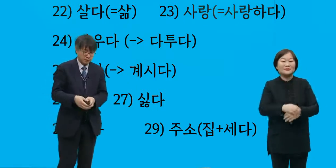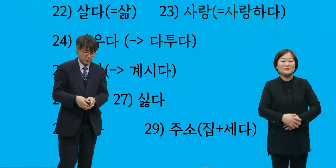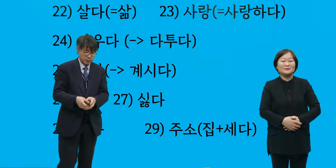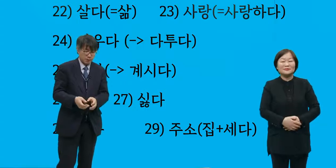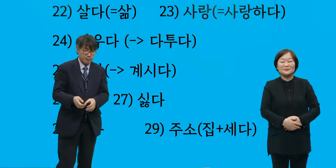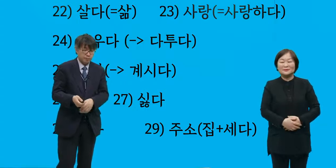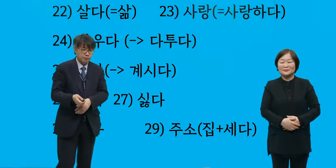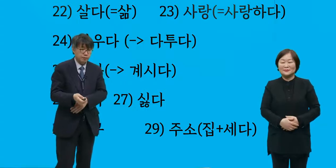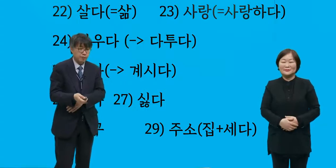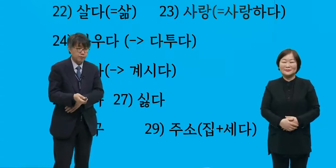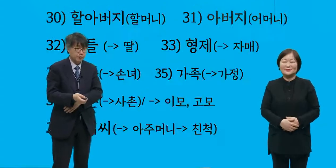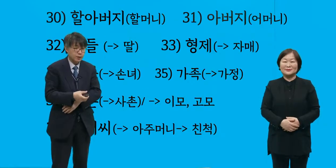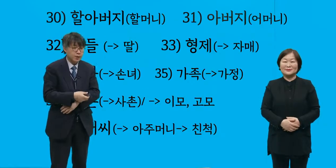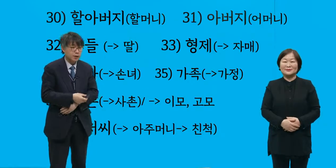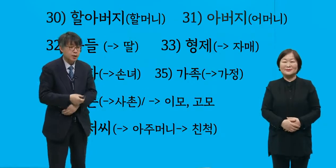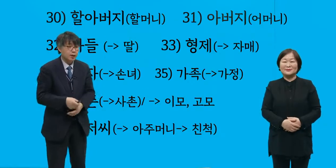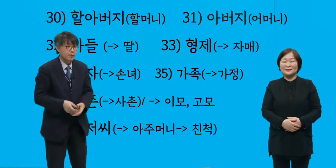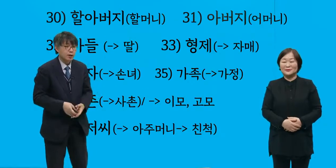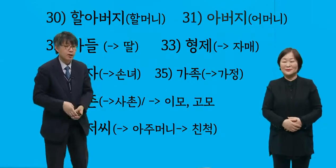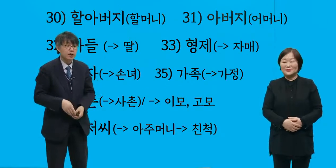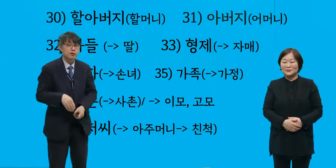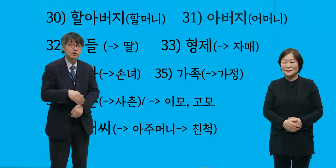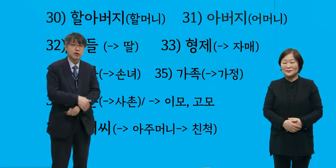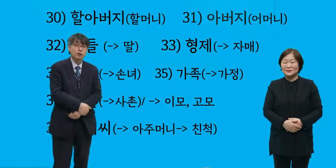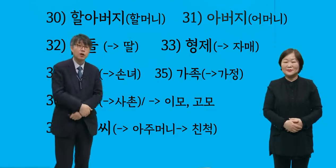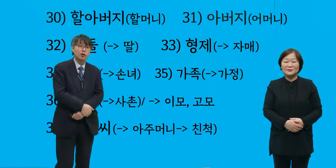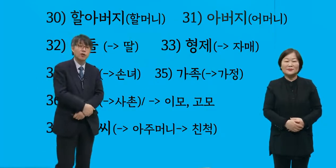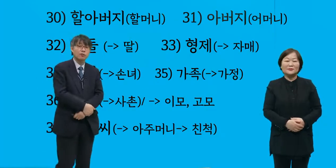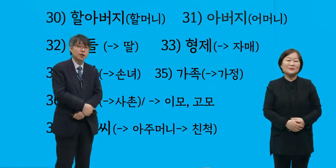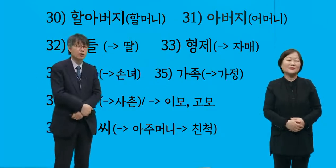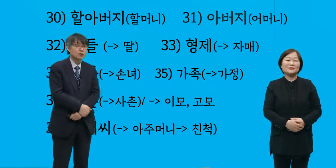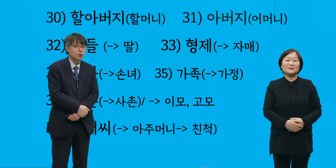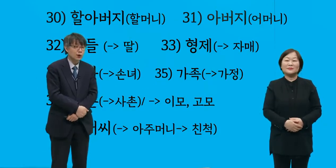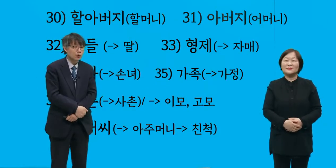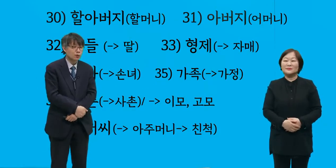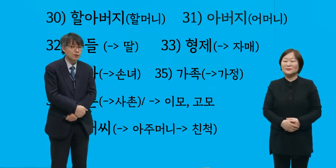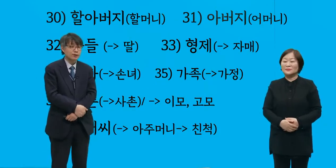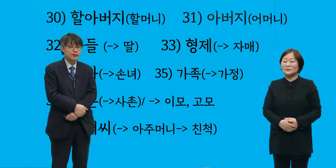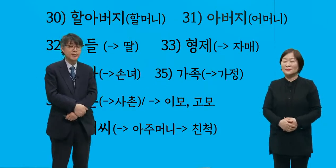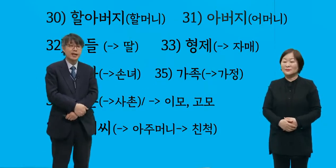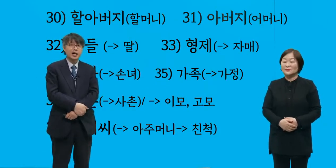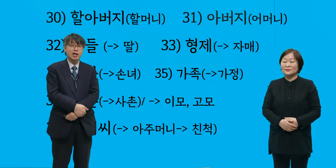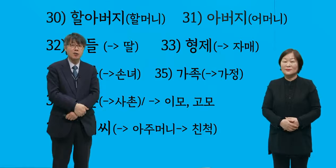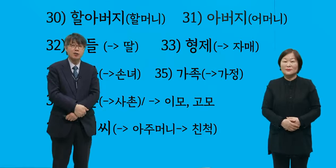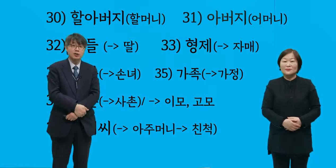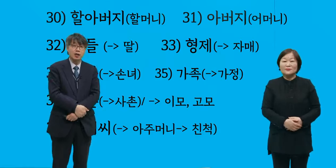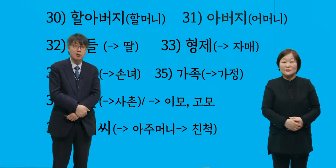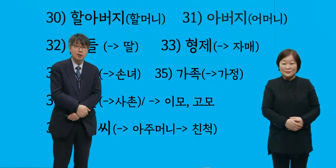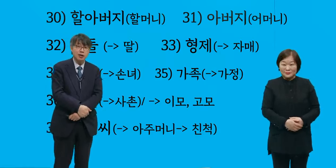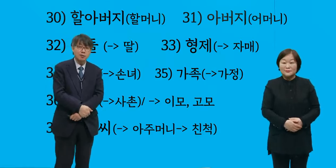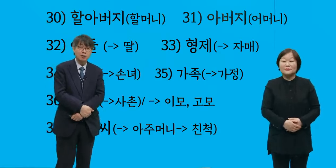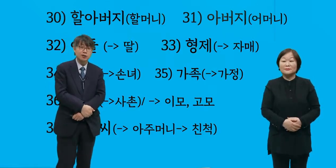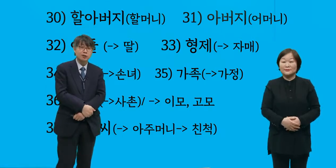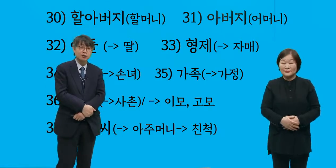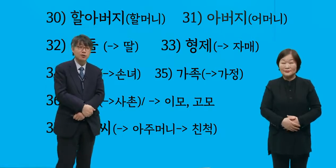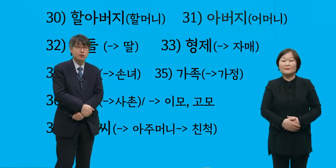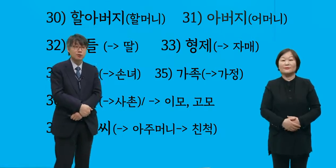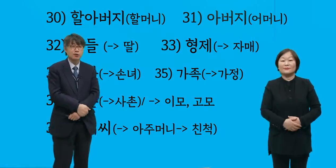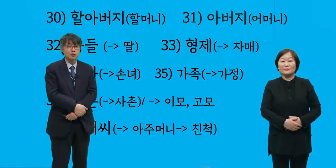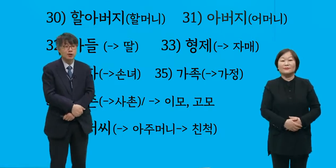네. 그 다음에 이제 소개하려고 하면 가족을 소개하려고 하면 할아버지, 할머니, 아버지, 어머니, 손자, 손녀 뭐 이런 거